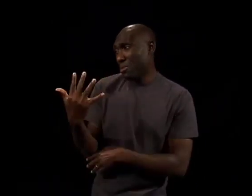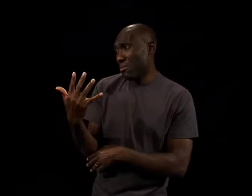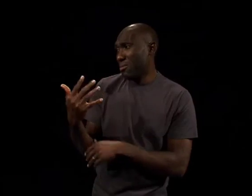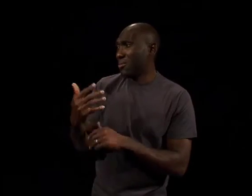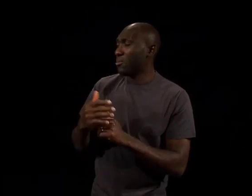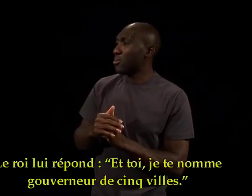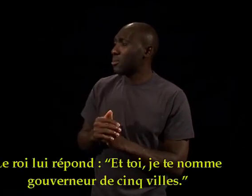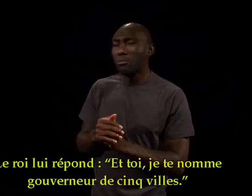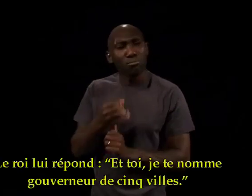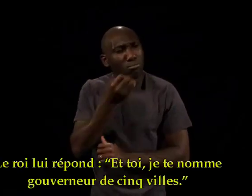données.